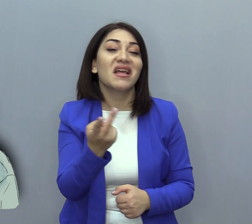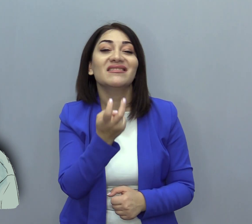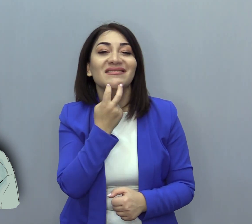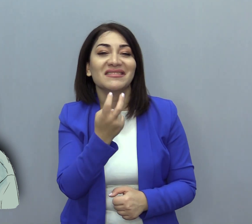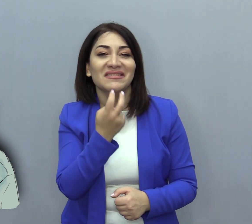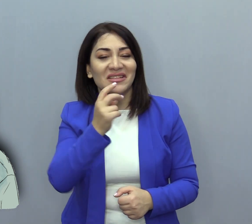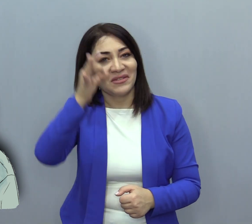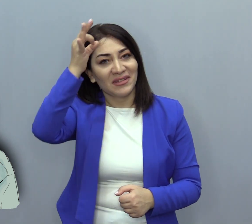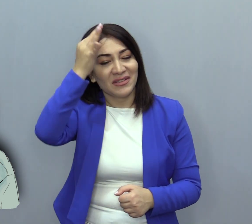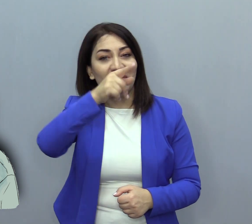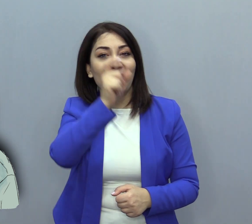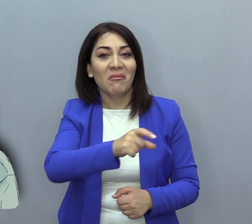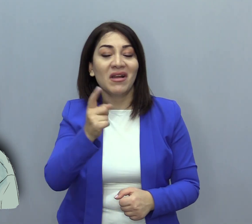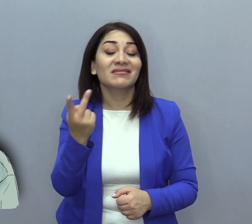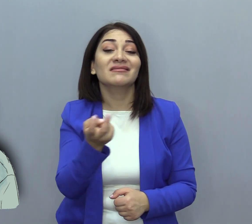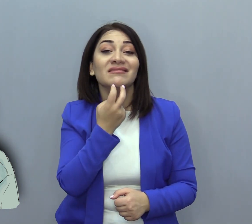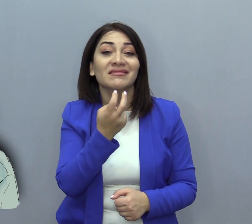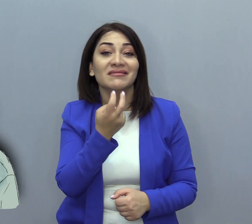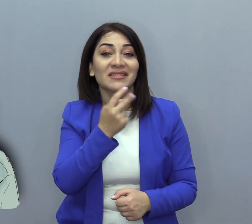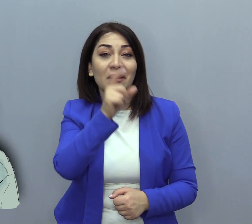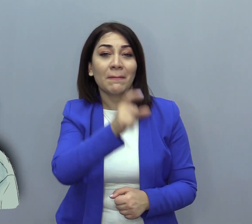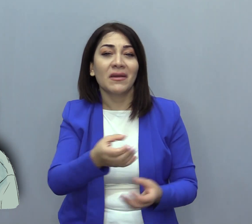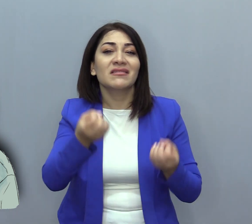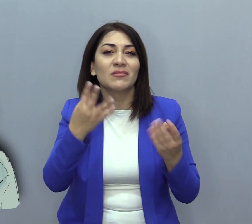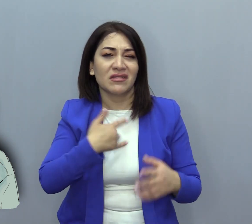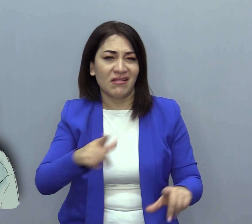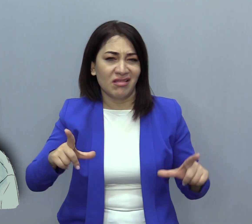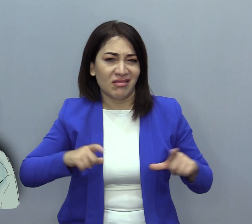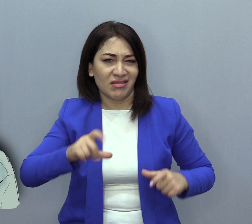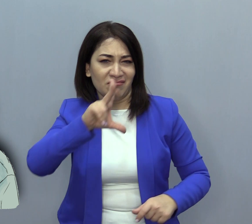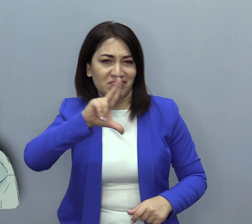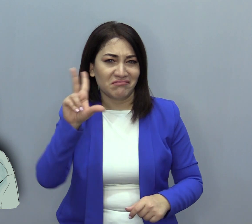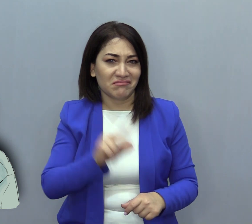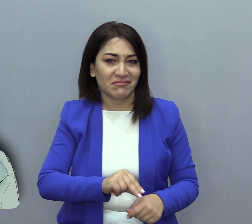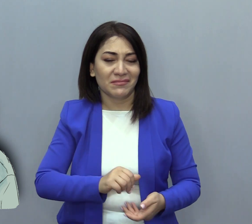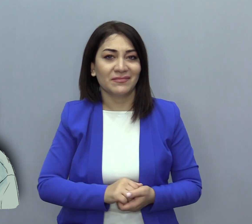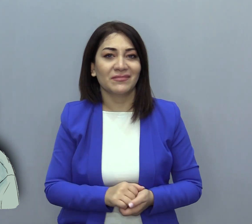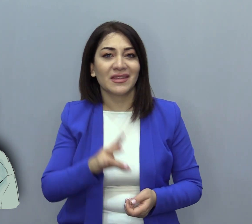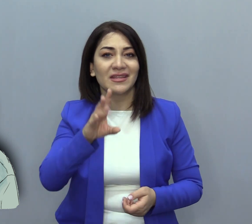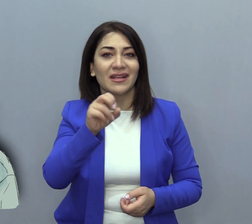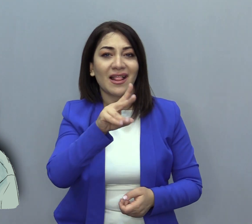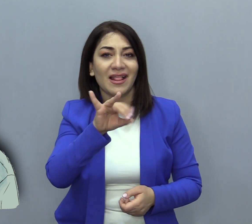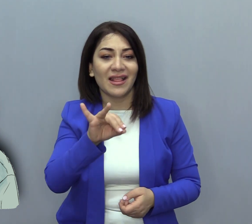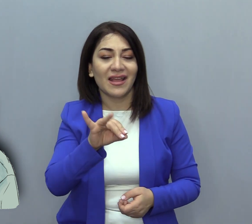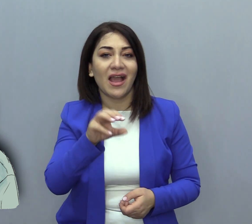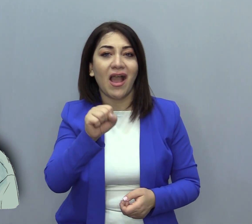հիշում այդ մարդկանց, նրանք պարզապես ինձ նախանձում էին։ Նելին ամելիա էր հարդի